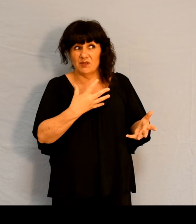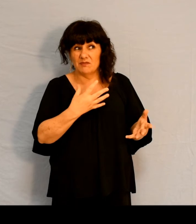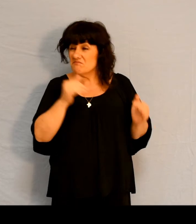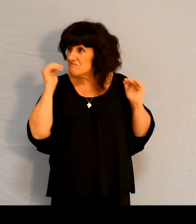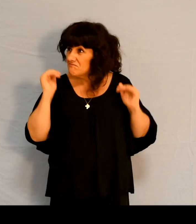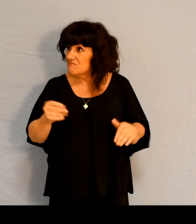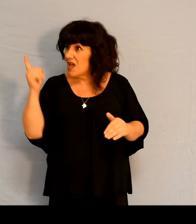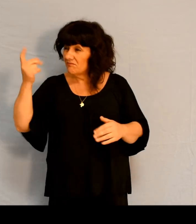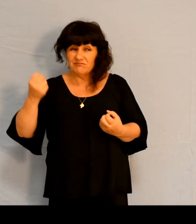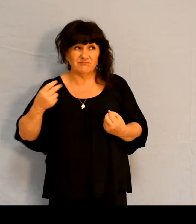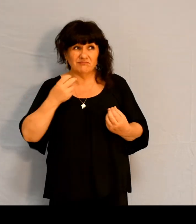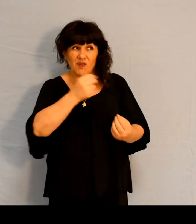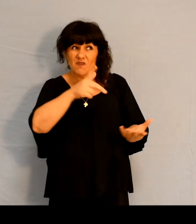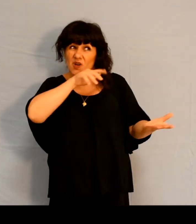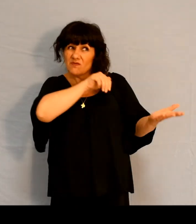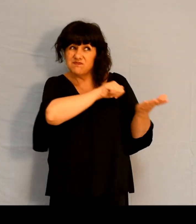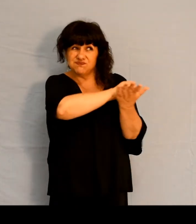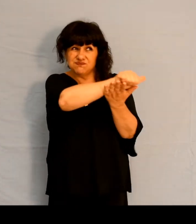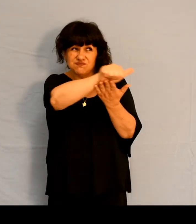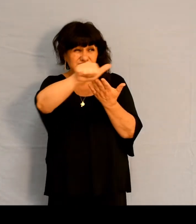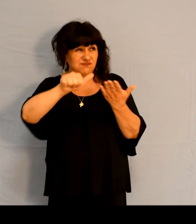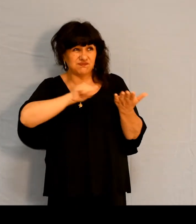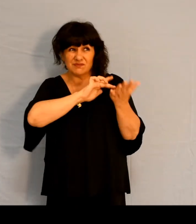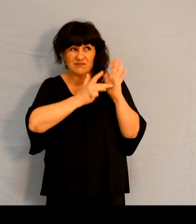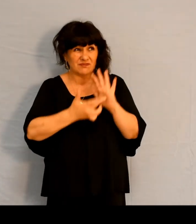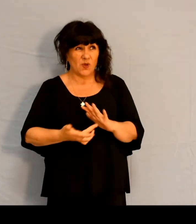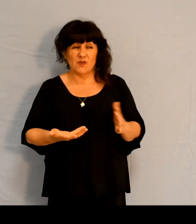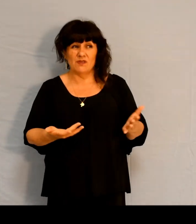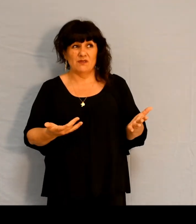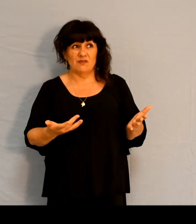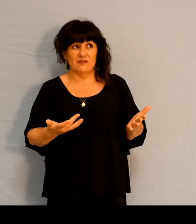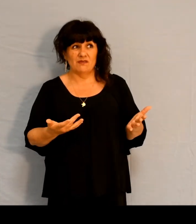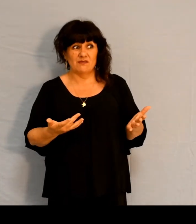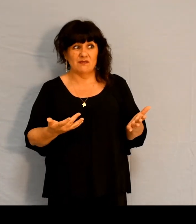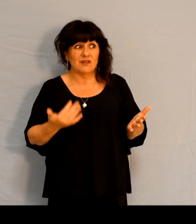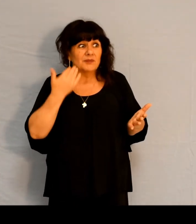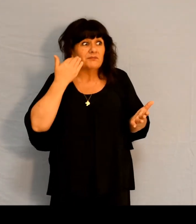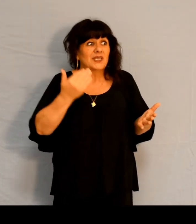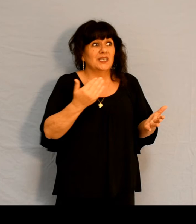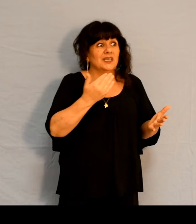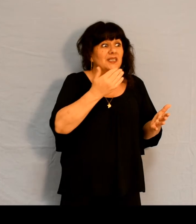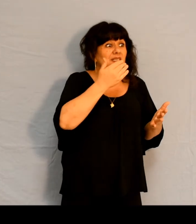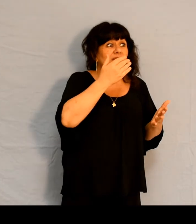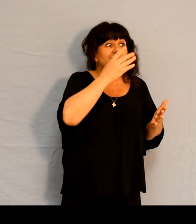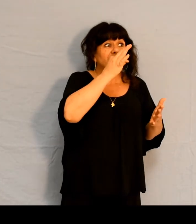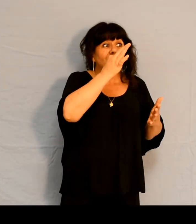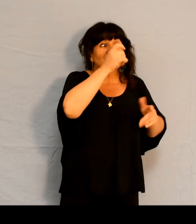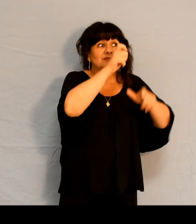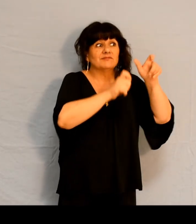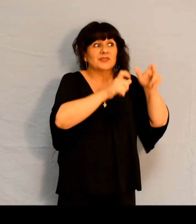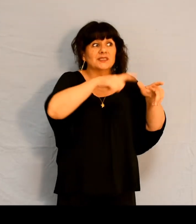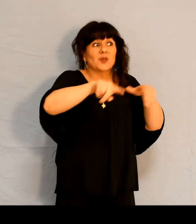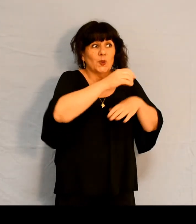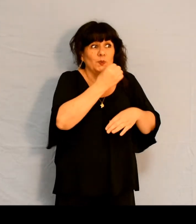Ne pardonneras-tu pas à toute la ville à cause de ces 50 justes qui s'y trouvent ?